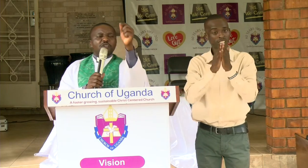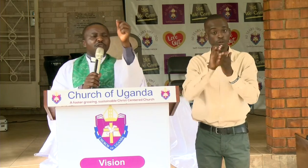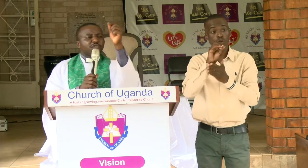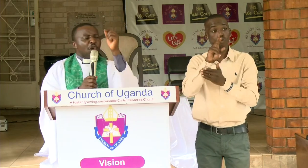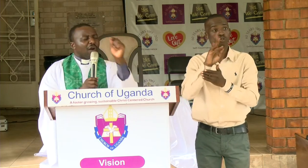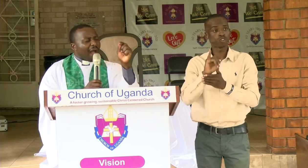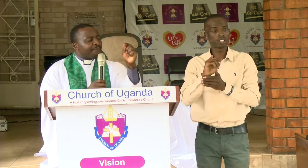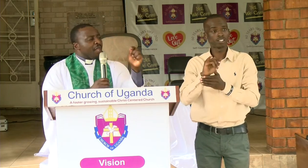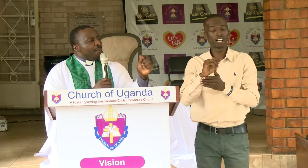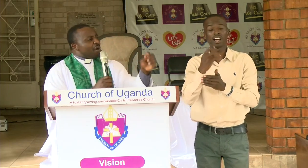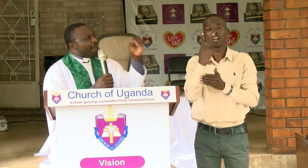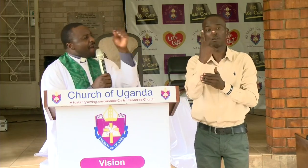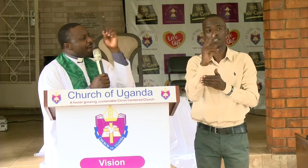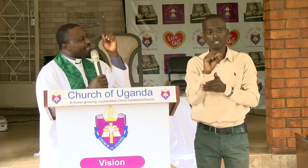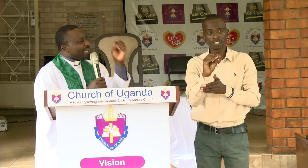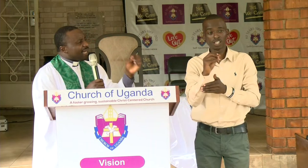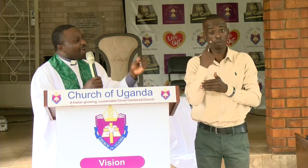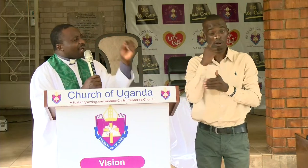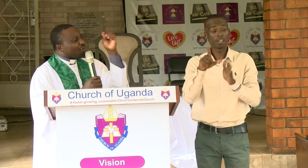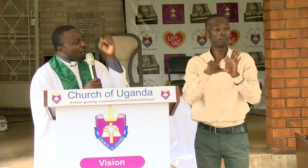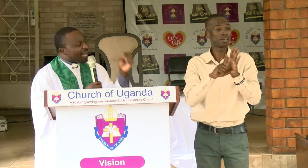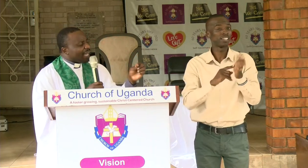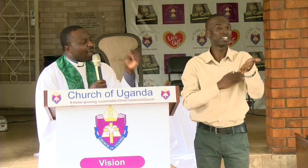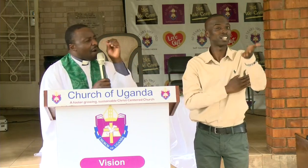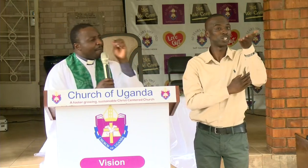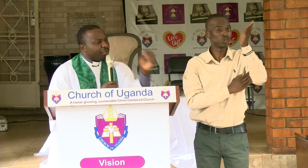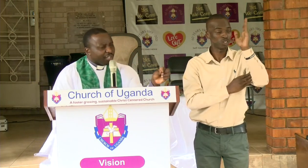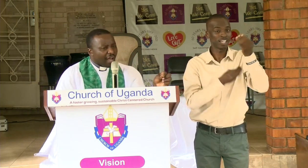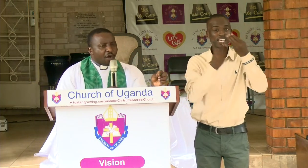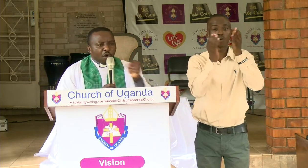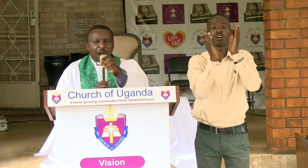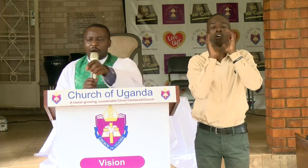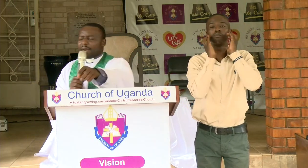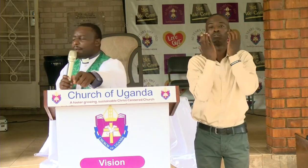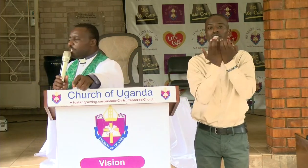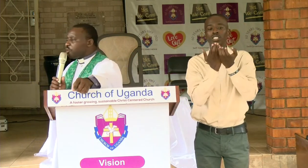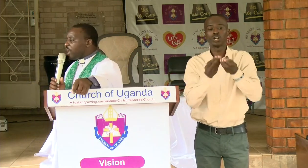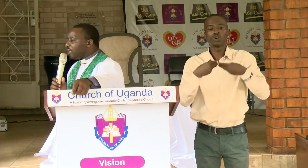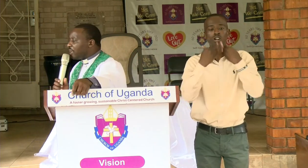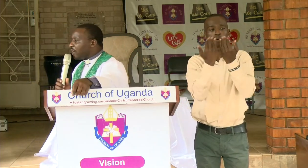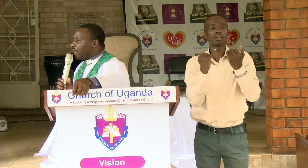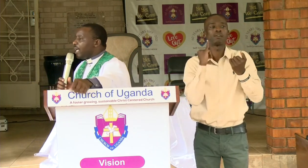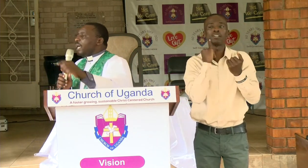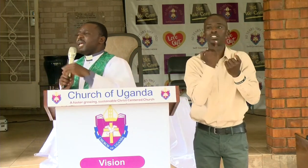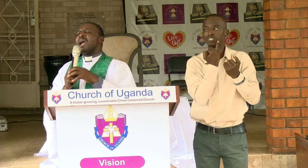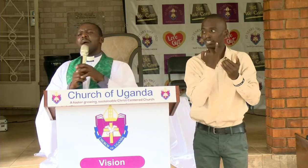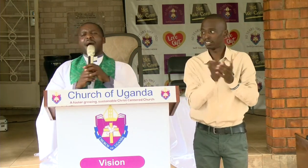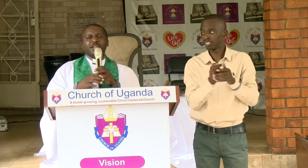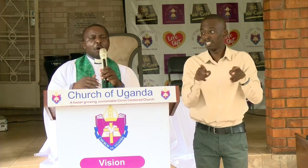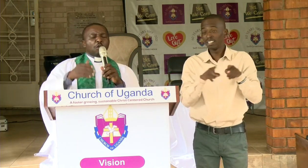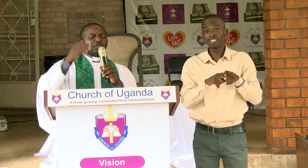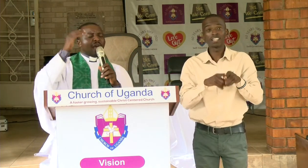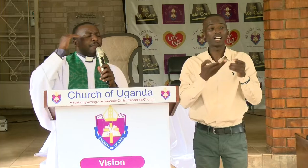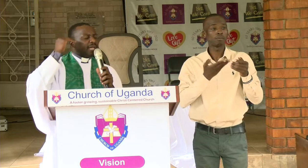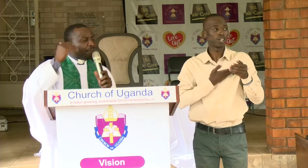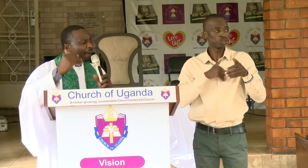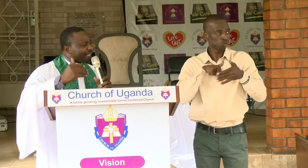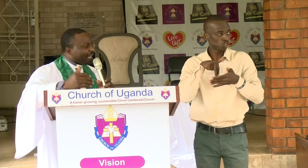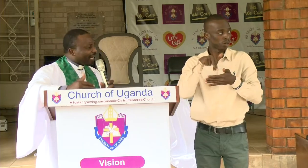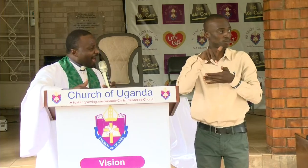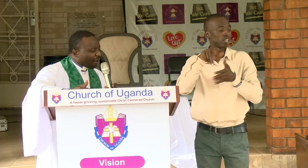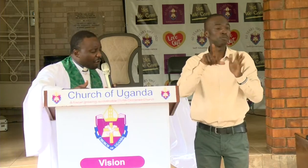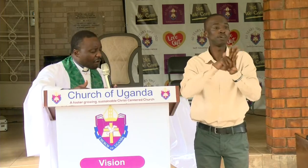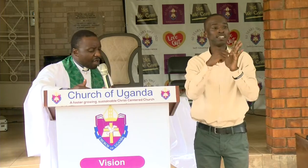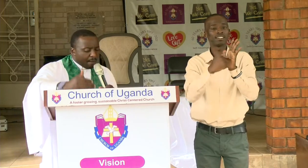okuva ku linnya olusooka mulaba amateeka Katonda ge yawa Musa ogawa abaana ba Isirayiri. Era nga baalina okutambulira